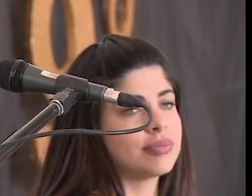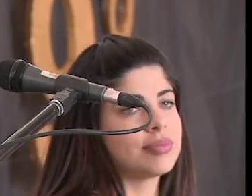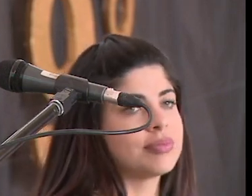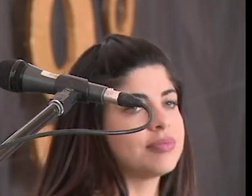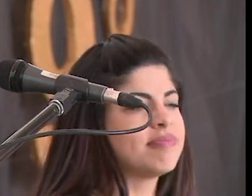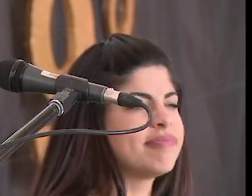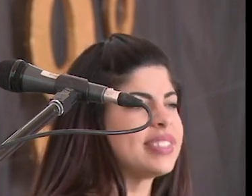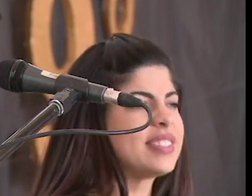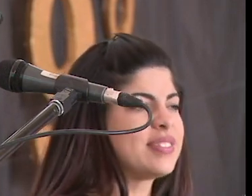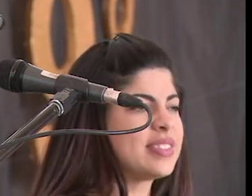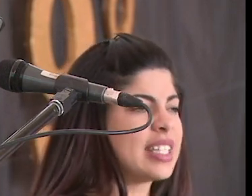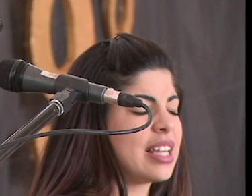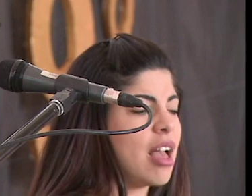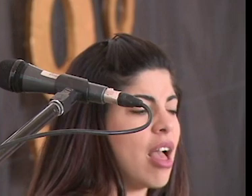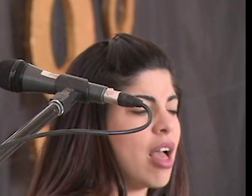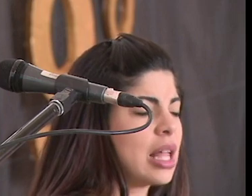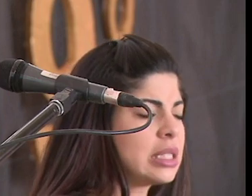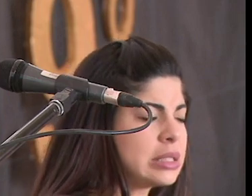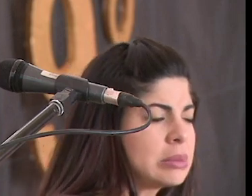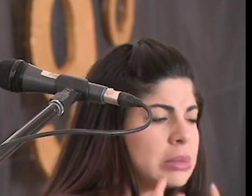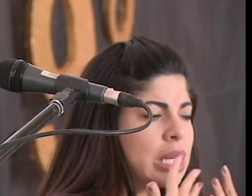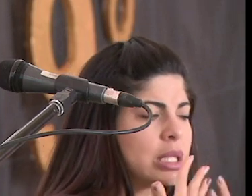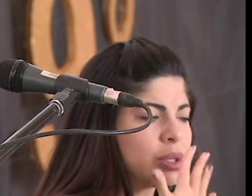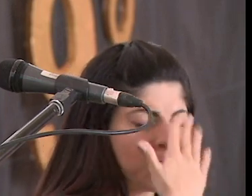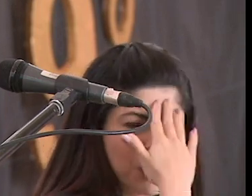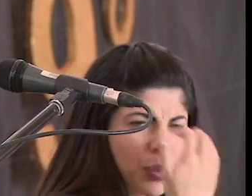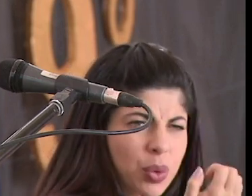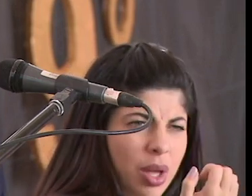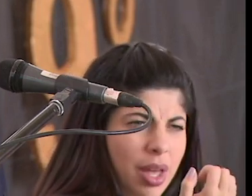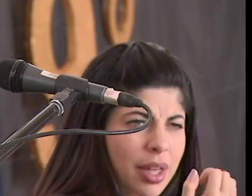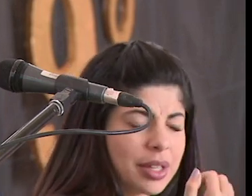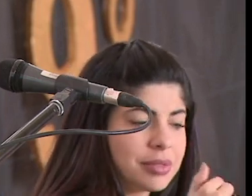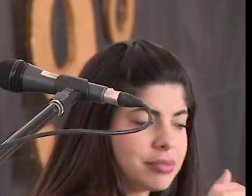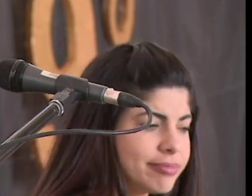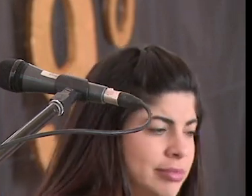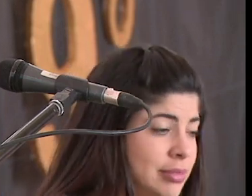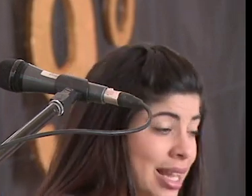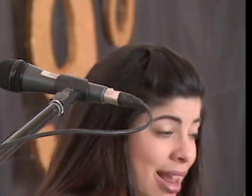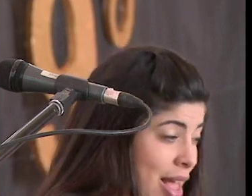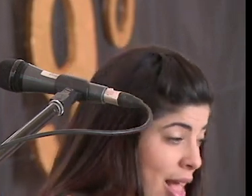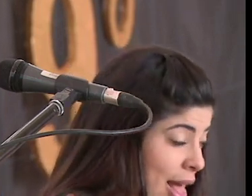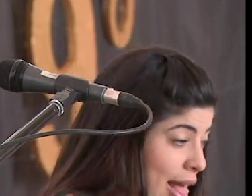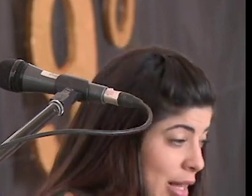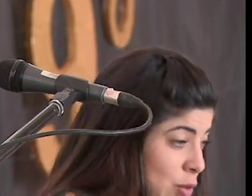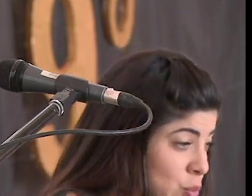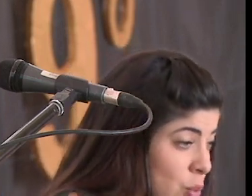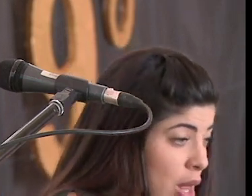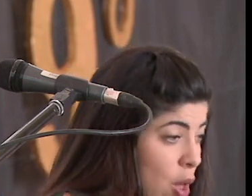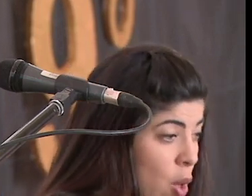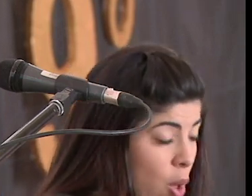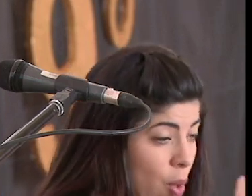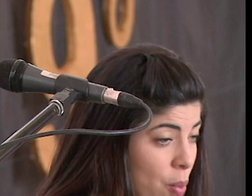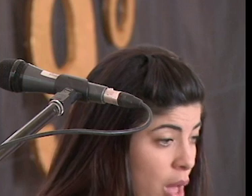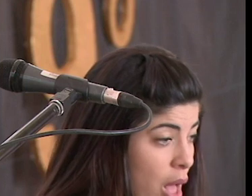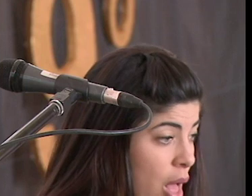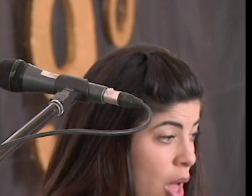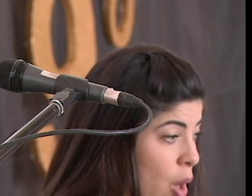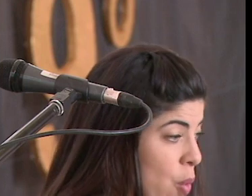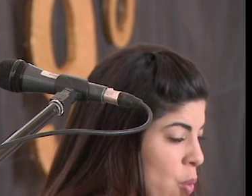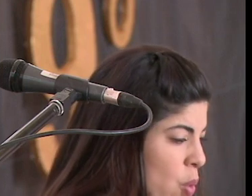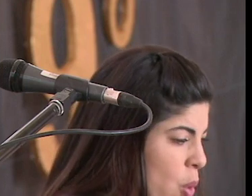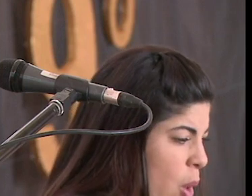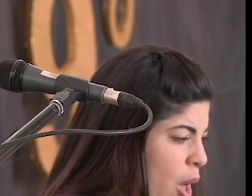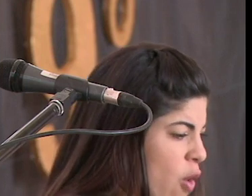Me refiero a que son una inspiración porque recoge cada escuela y cada colegio la